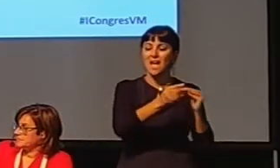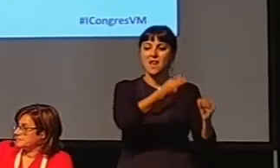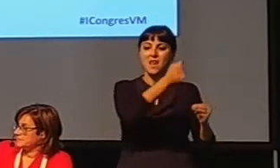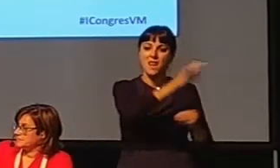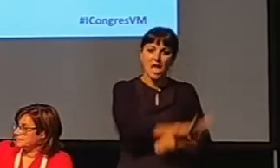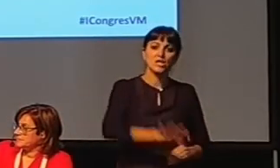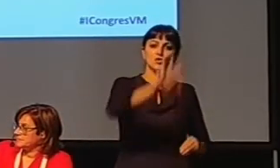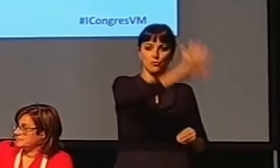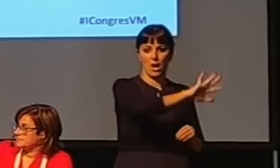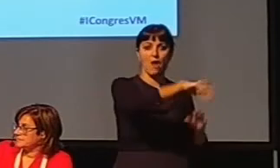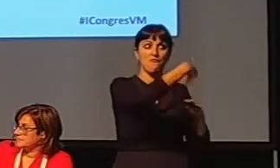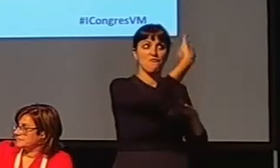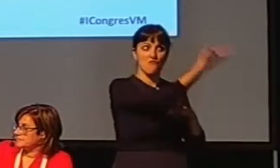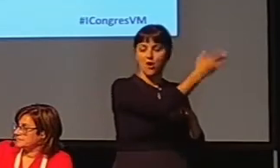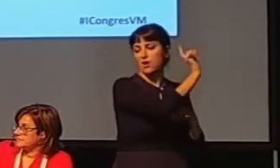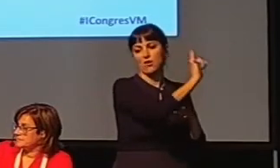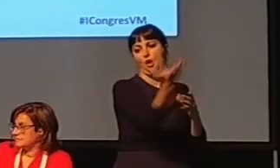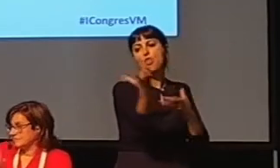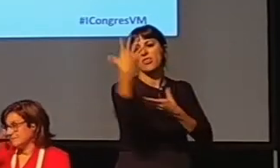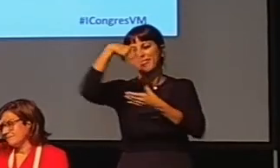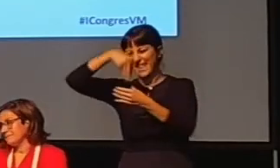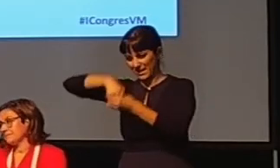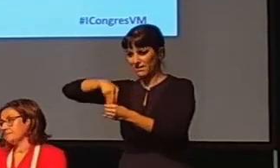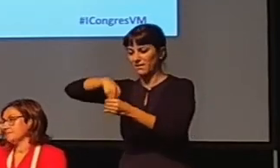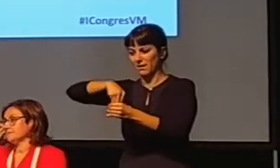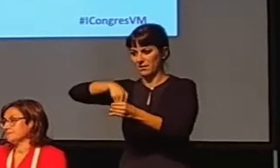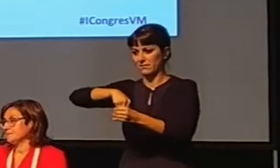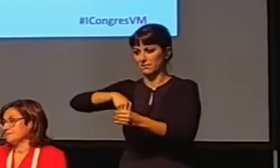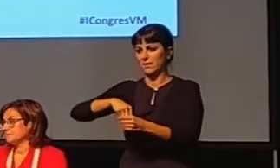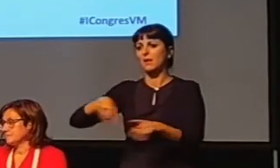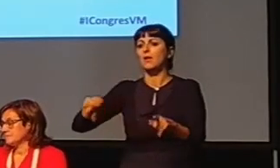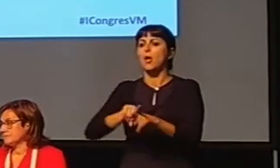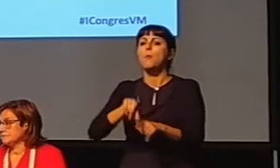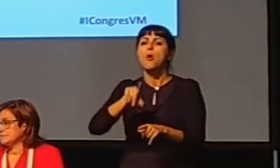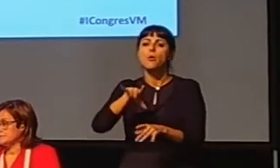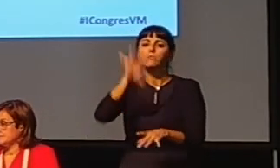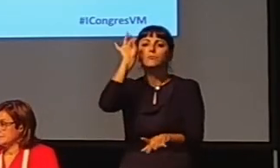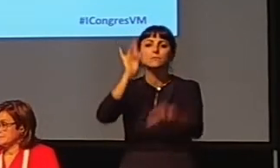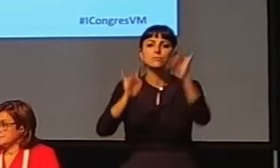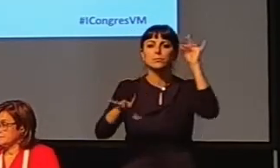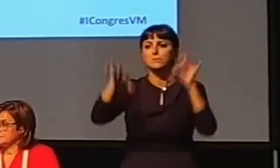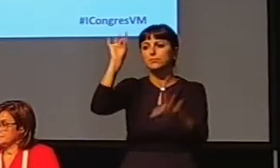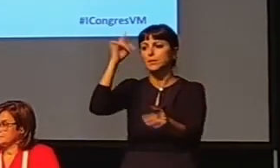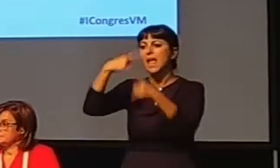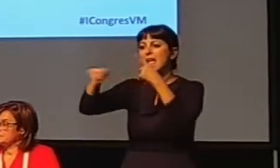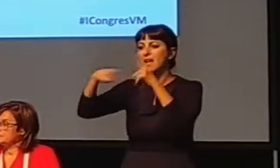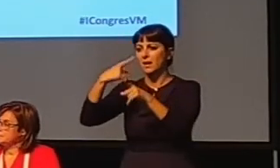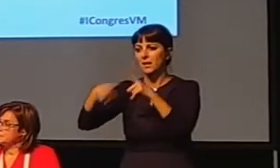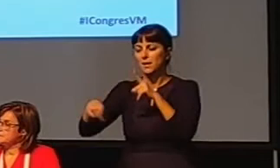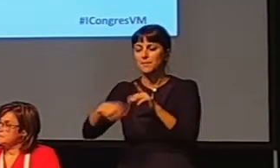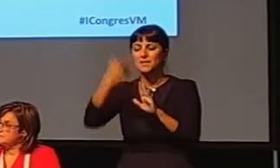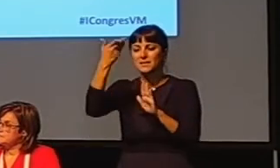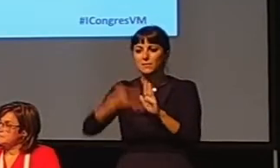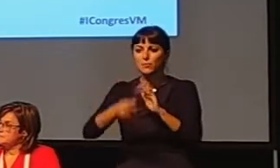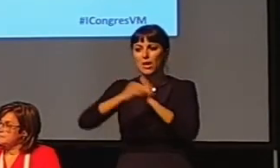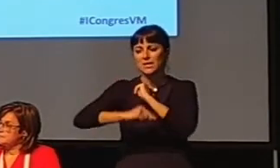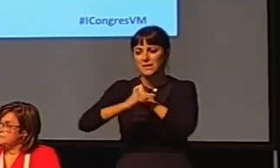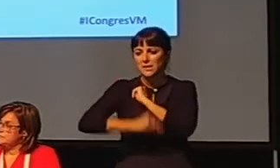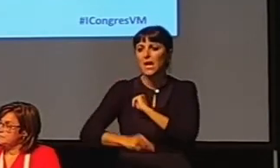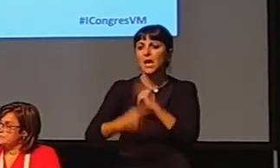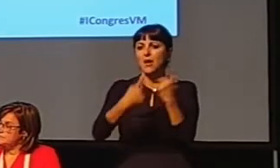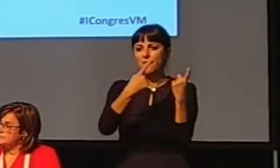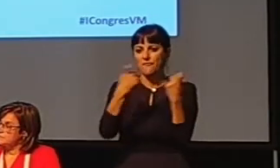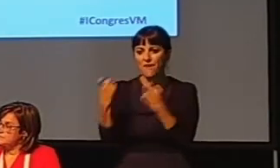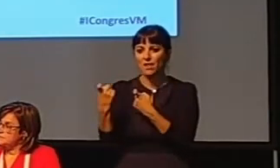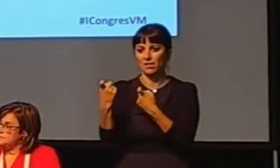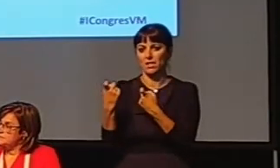sinó cap endintre. Podent identificar quins són els elements claus que estan dificultant. I això fa molt de temps que ho